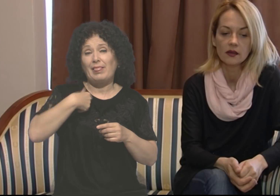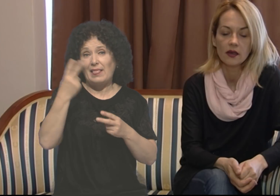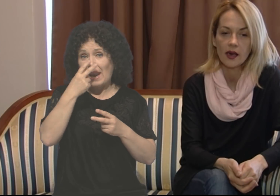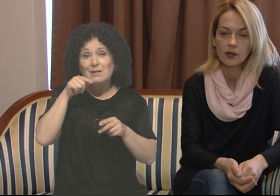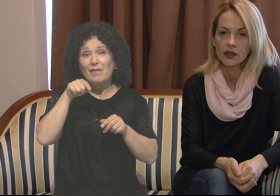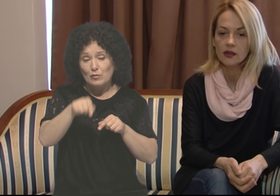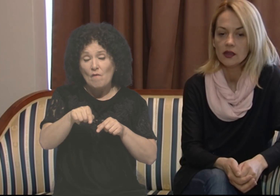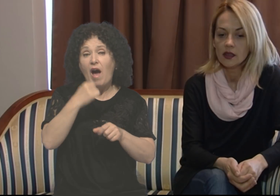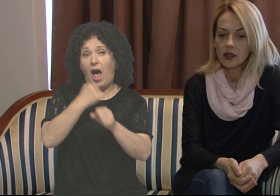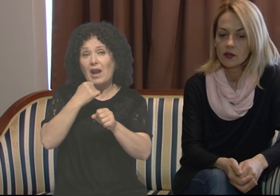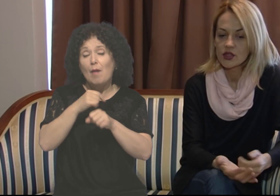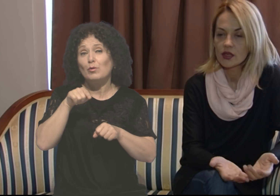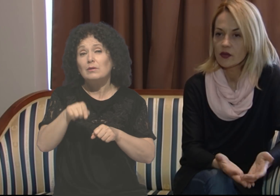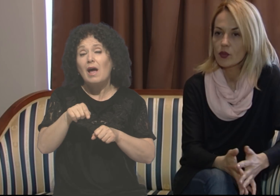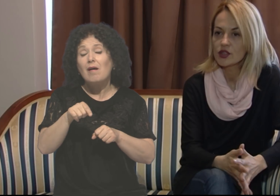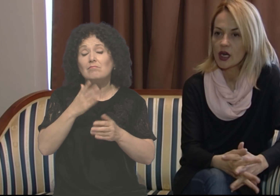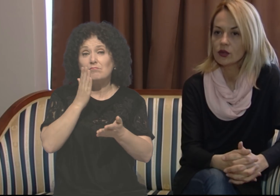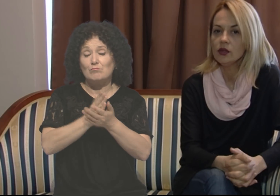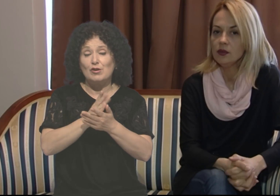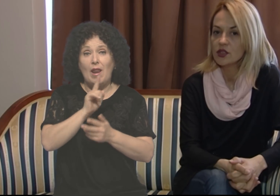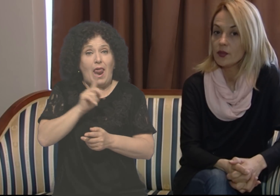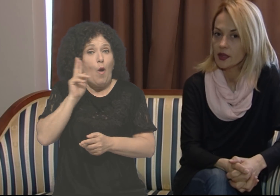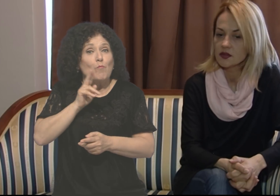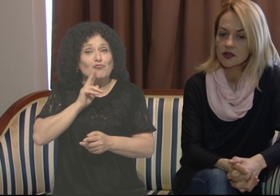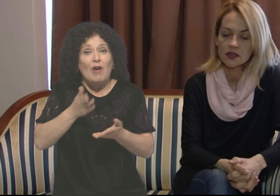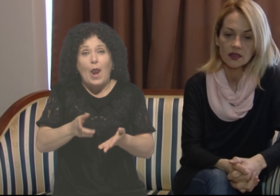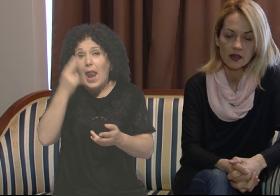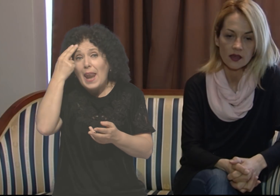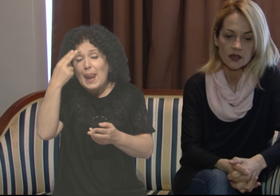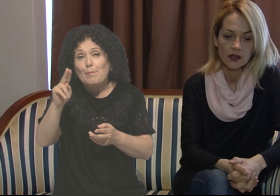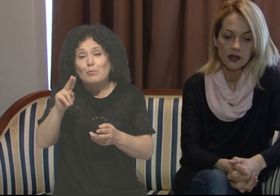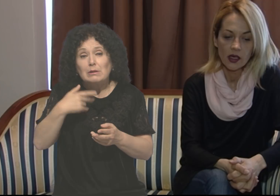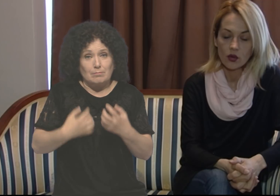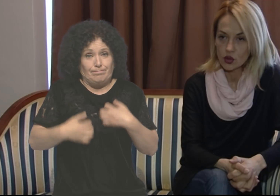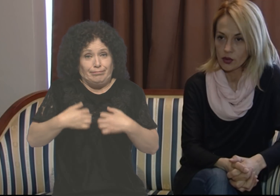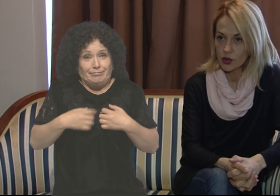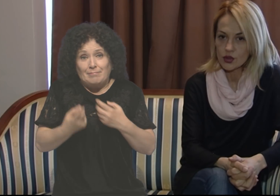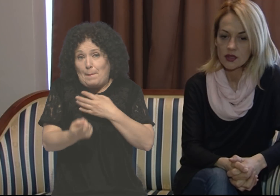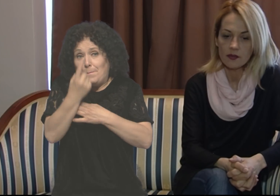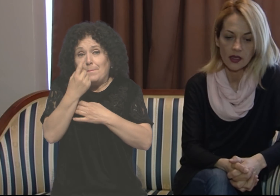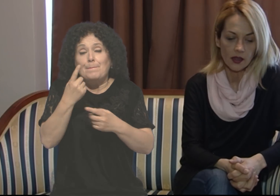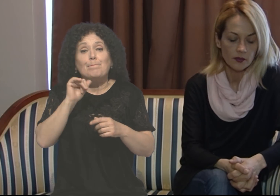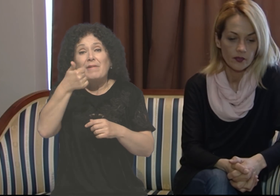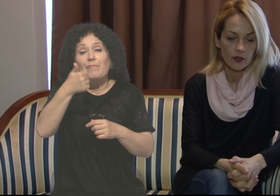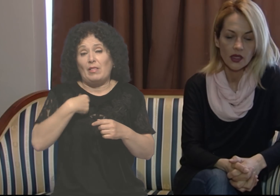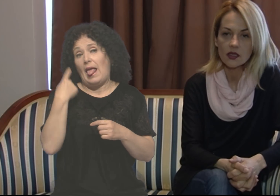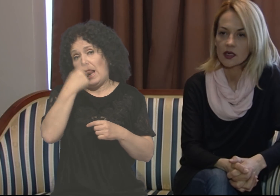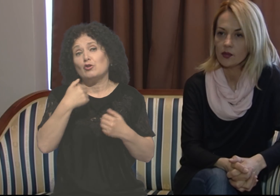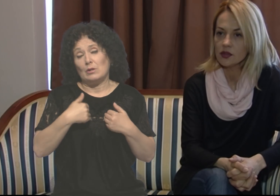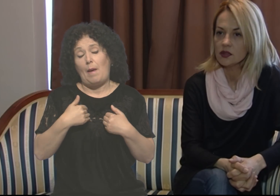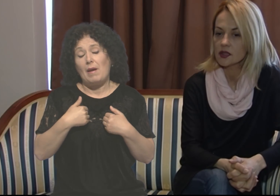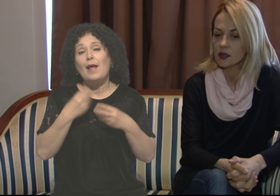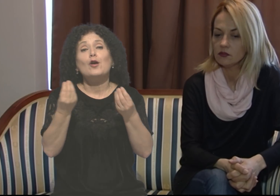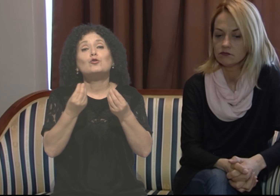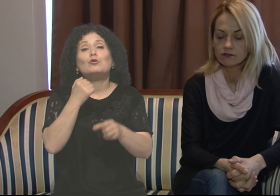нели работа, беше невообичаено и беше предизвик за сите нас, особено лично за мене, бидејќи